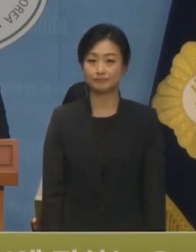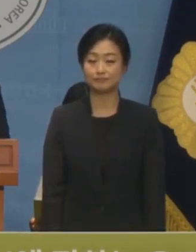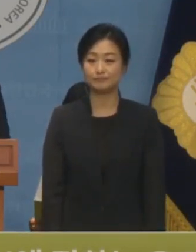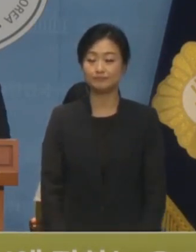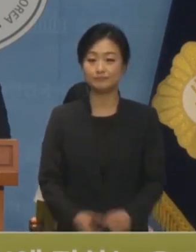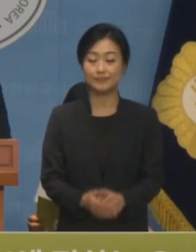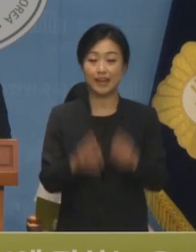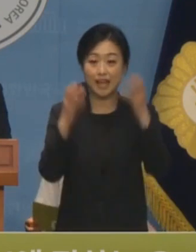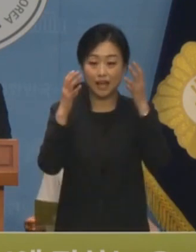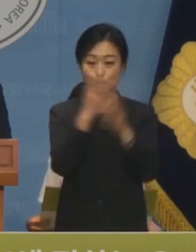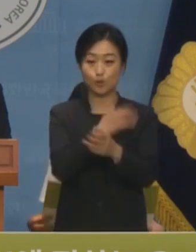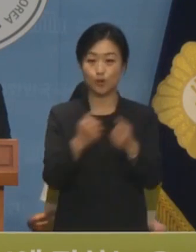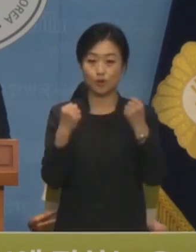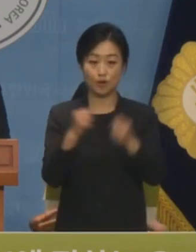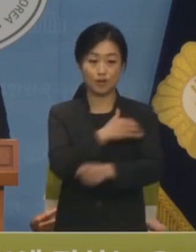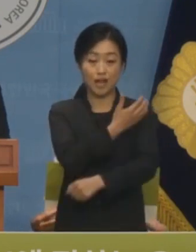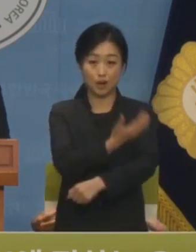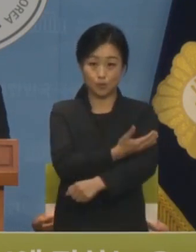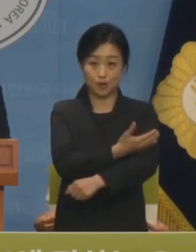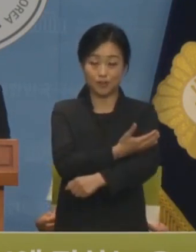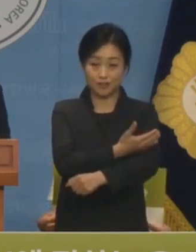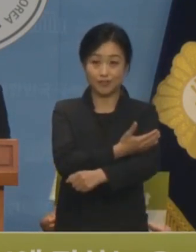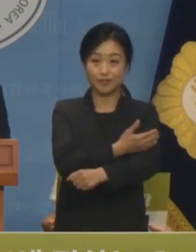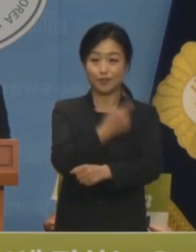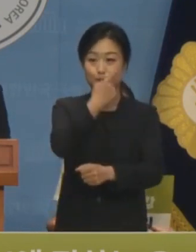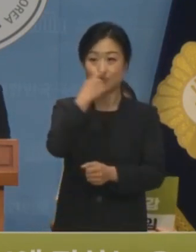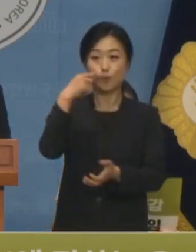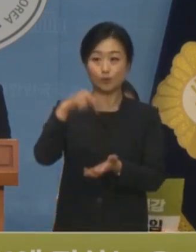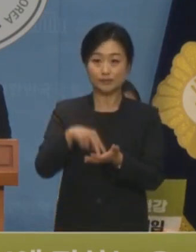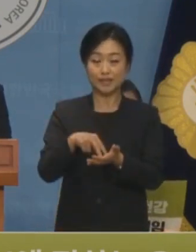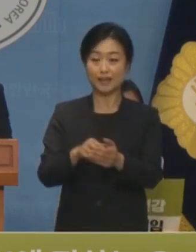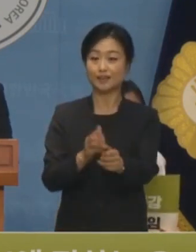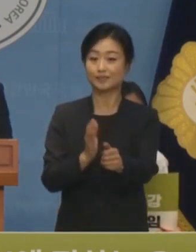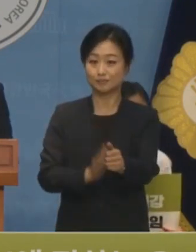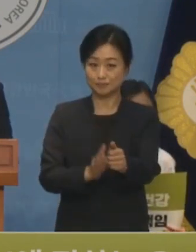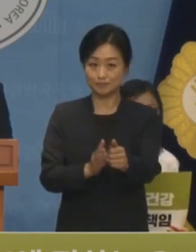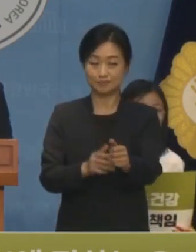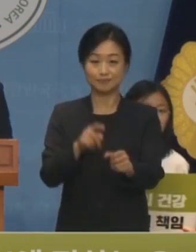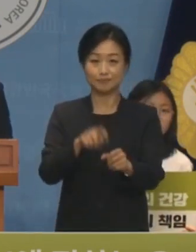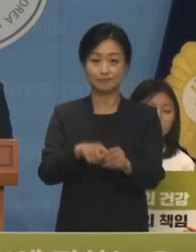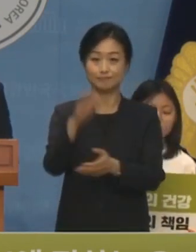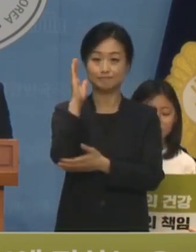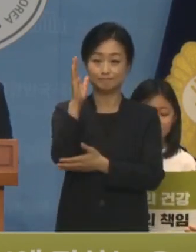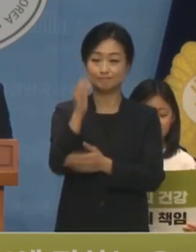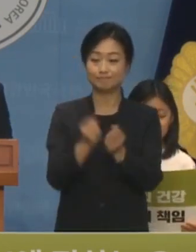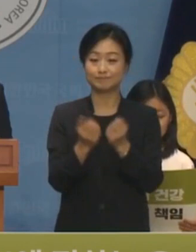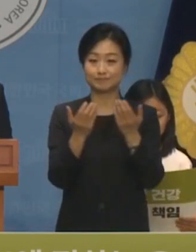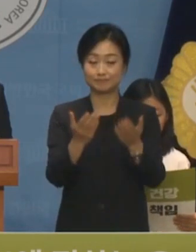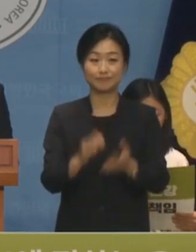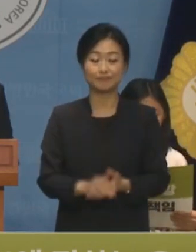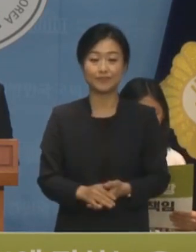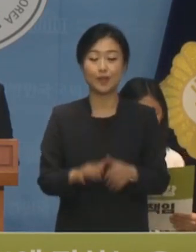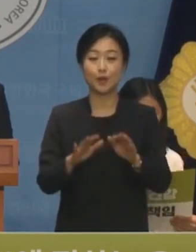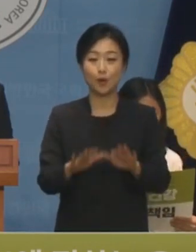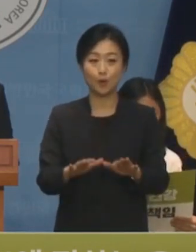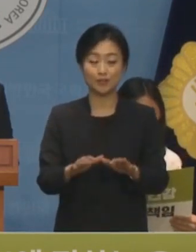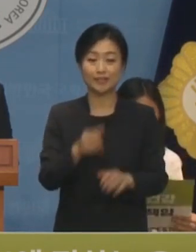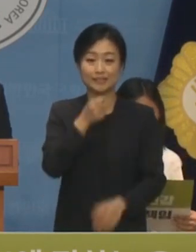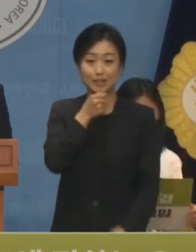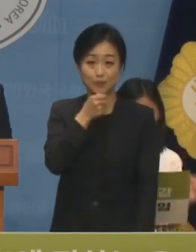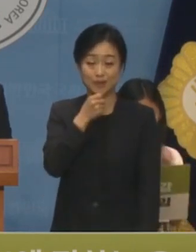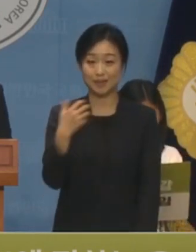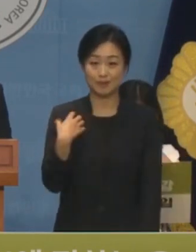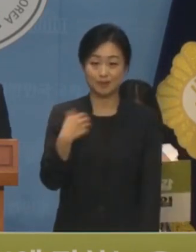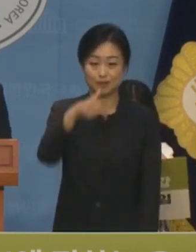지금부터 아동 건강권 보장 촉구 기자회견을 시작하겠습니다. 안녕하십니까. 저는 오늘 기자회견 사회를